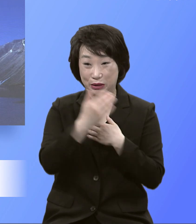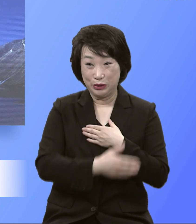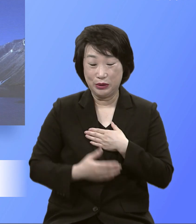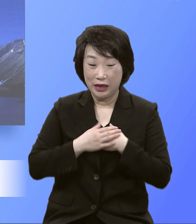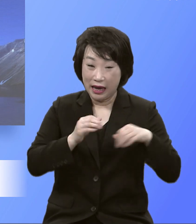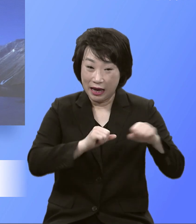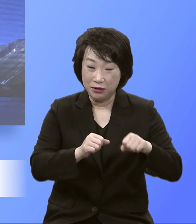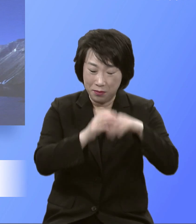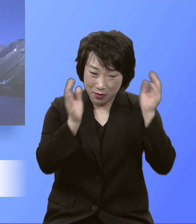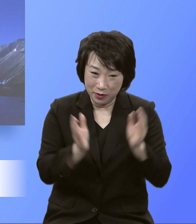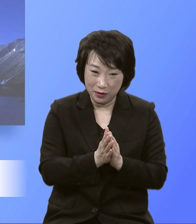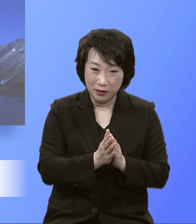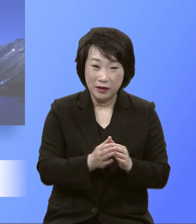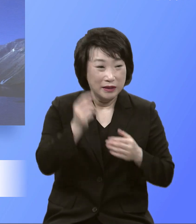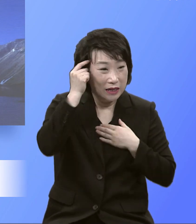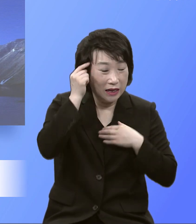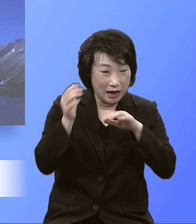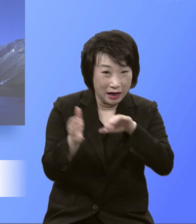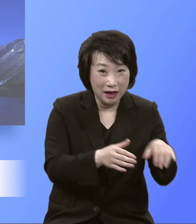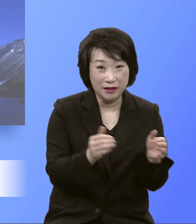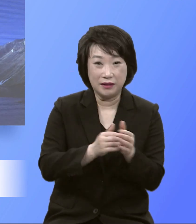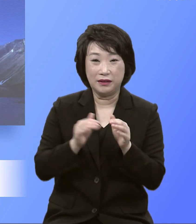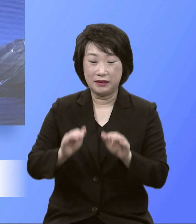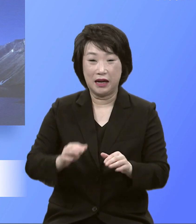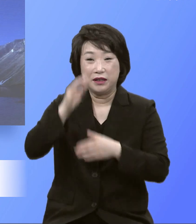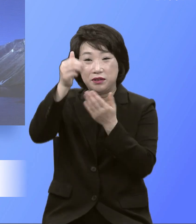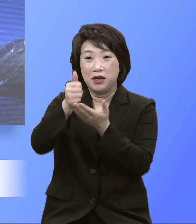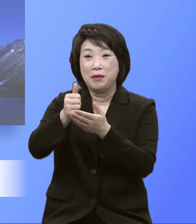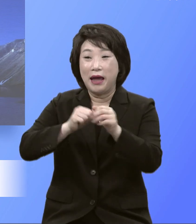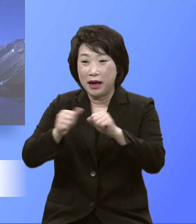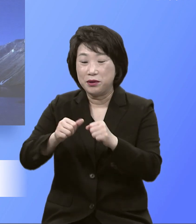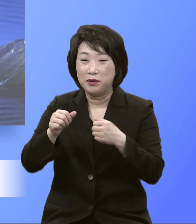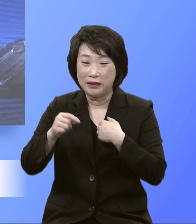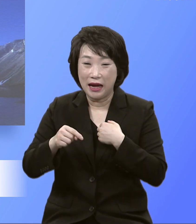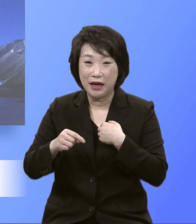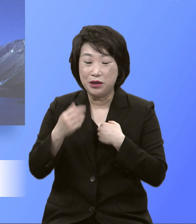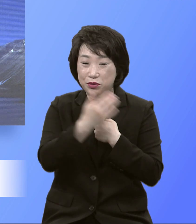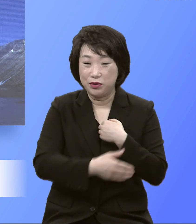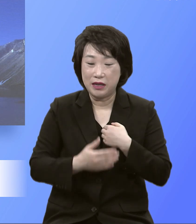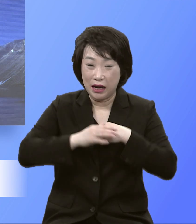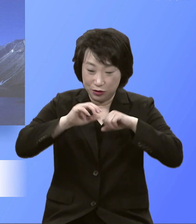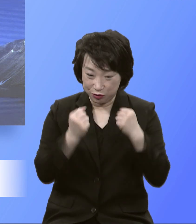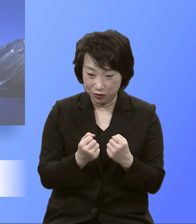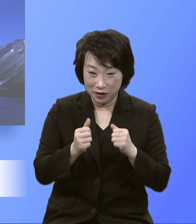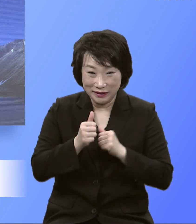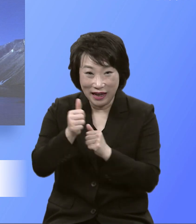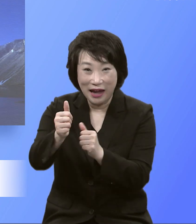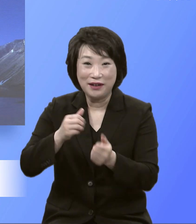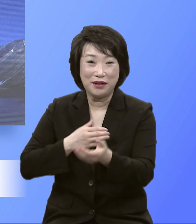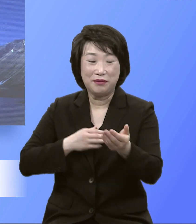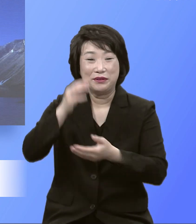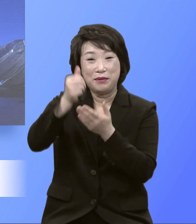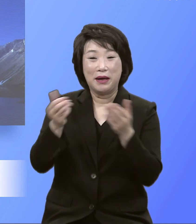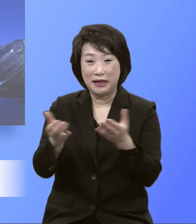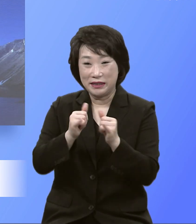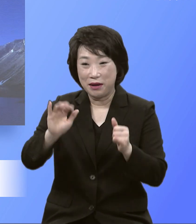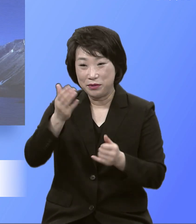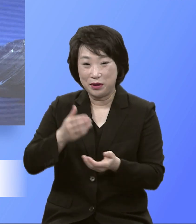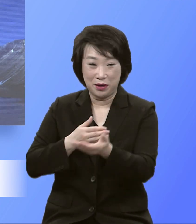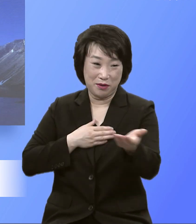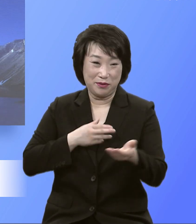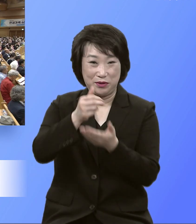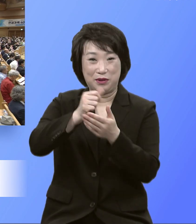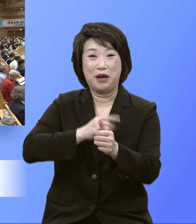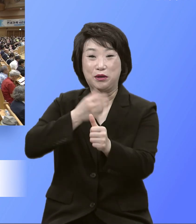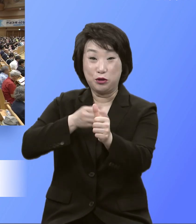육신의 행위를 제거해버리고 성령의 행위로 육체가 복종하고 순종하는 성령의 일꾼 되기를 주님의